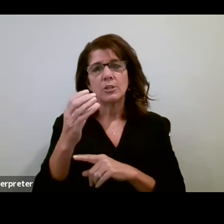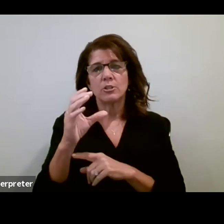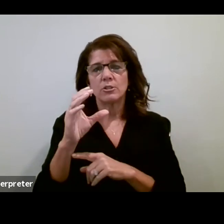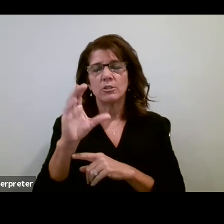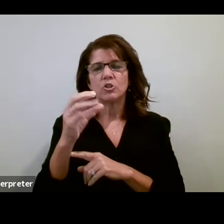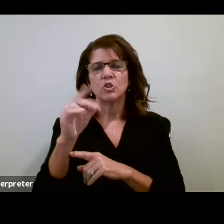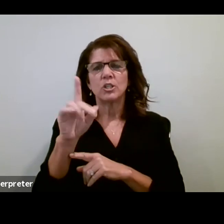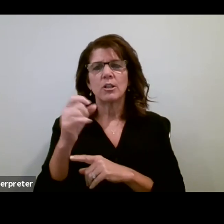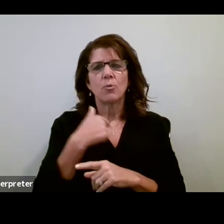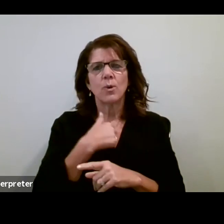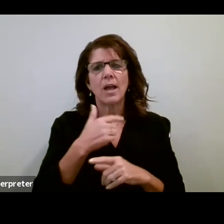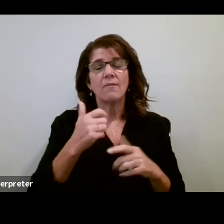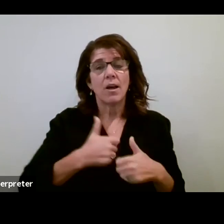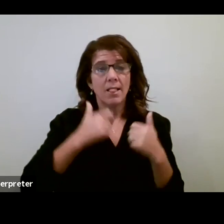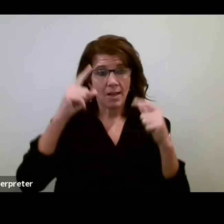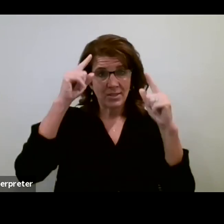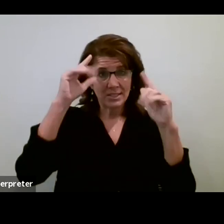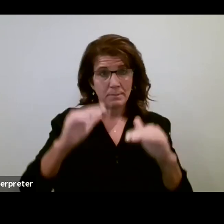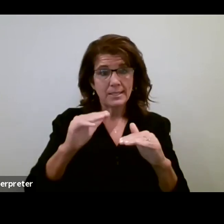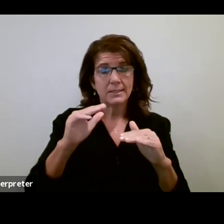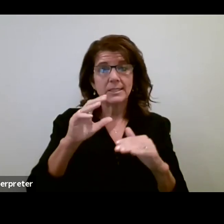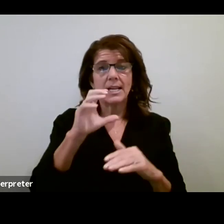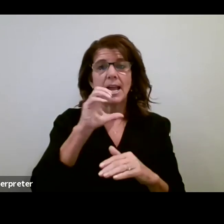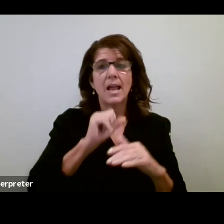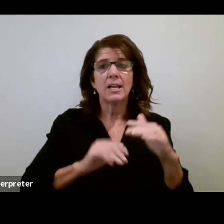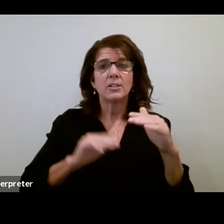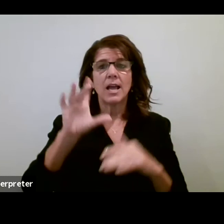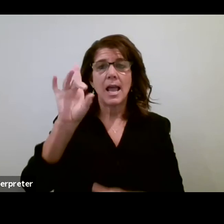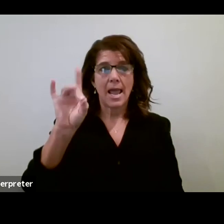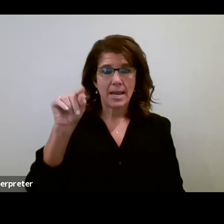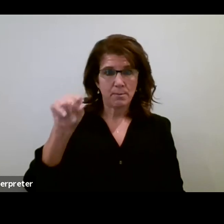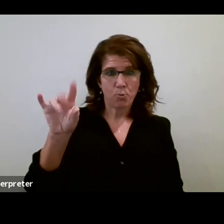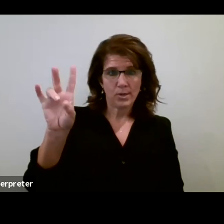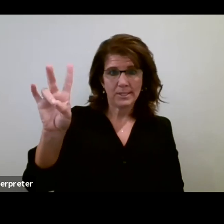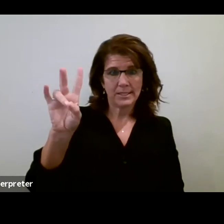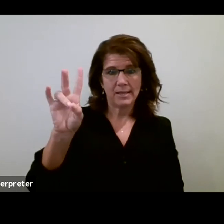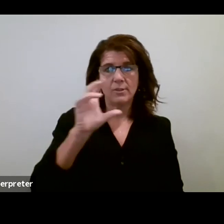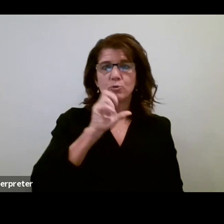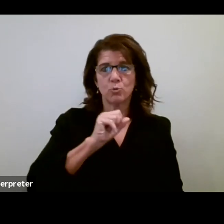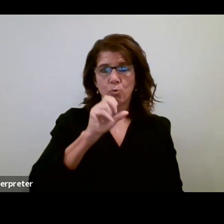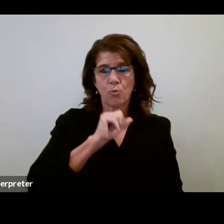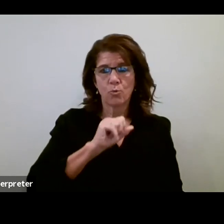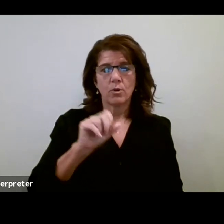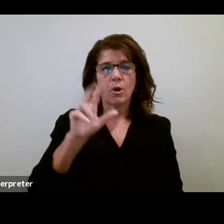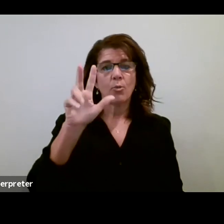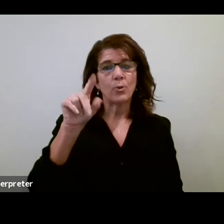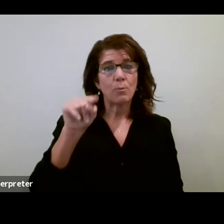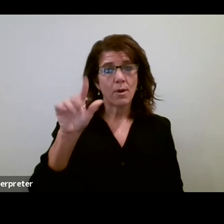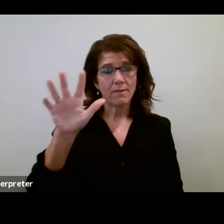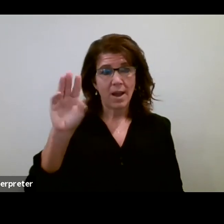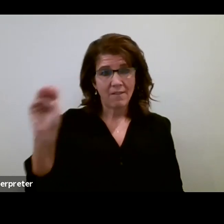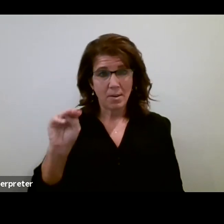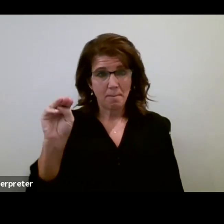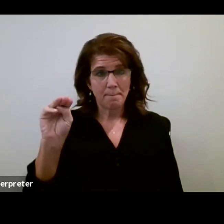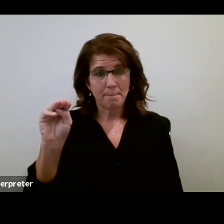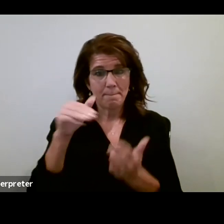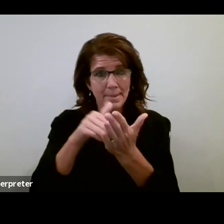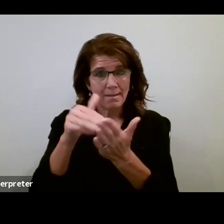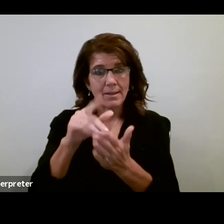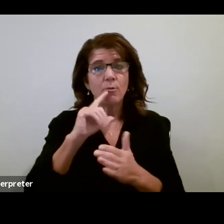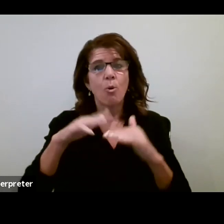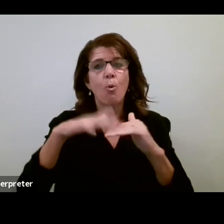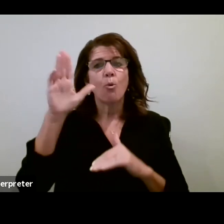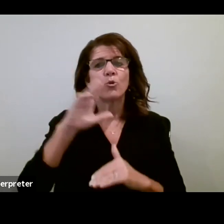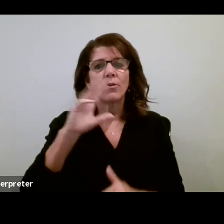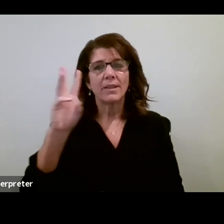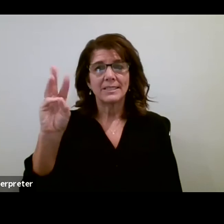los 80,7 años, donde 3,5 millones de personas son mayores de 60. Esto es una convención en Chile que es mayor